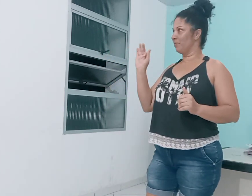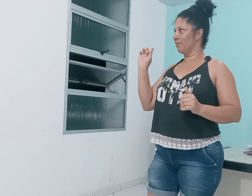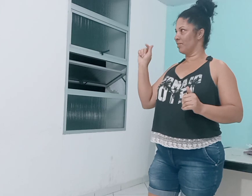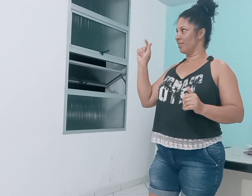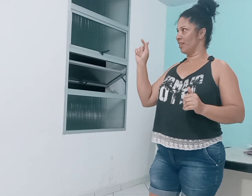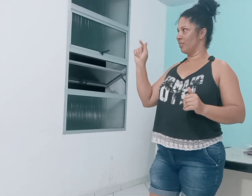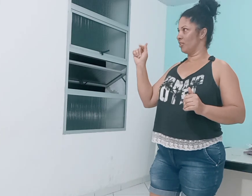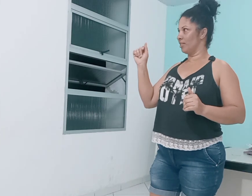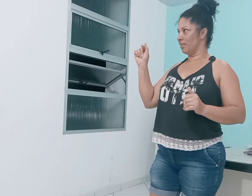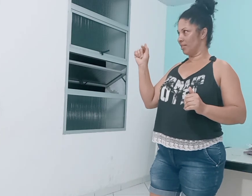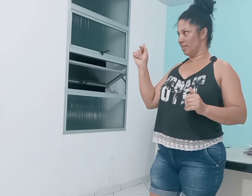Dia 7